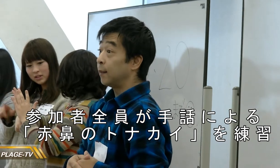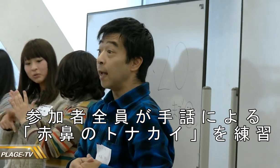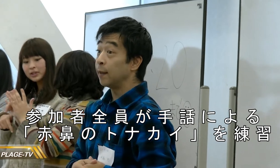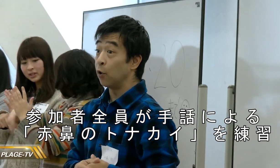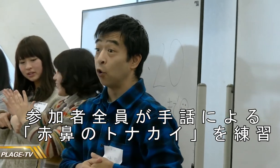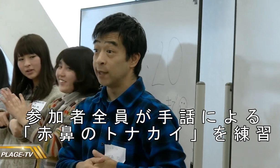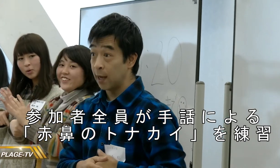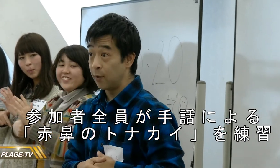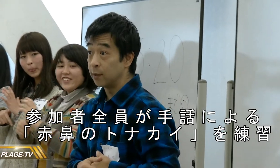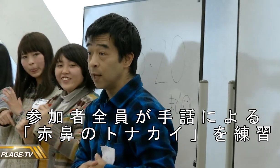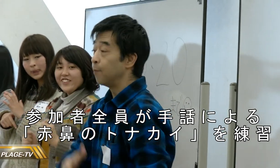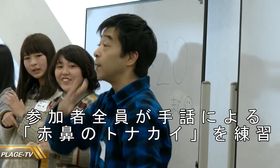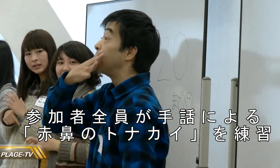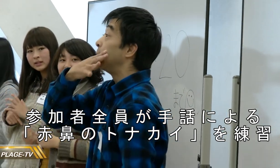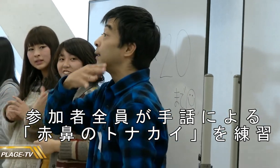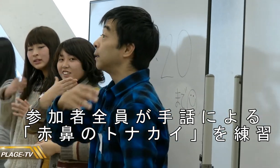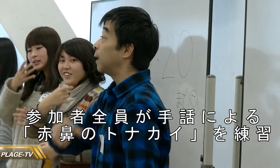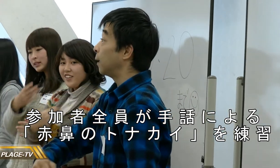サンタのおじさんね、サンタ